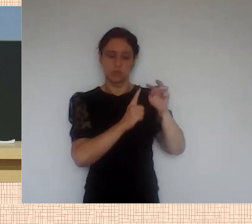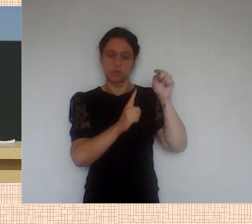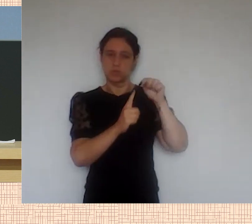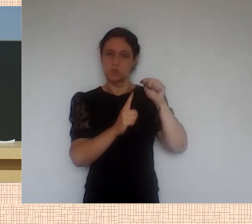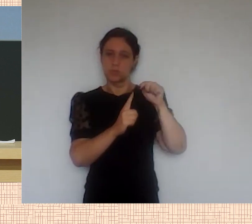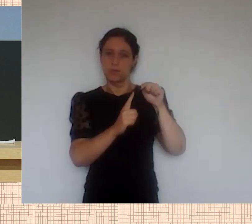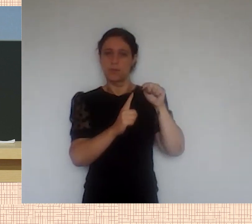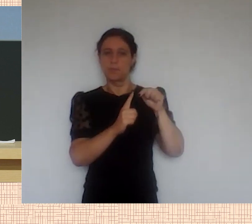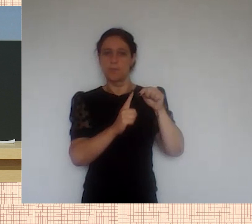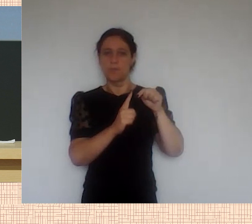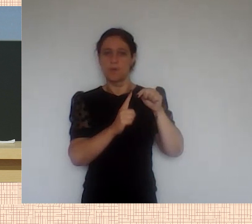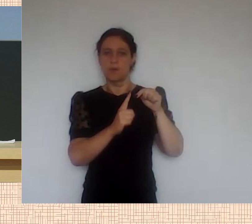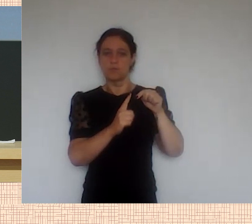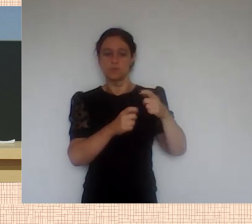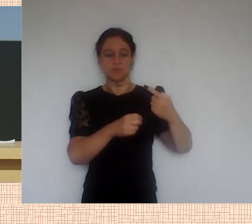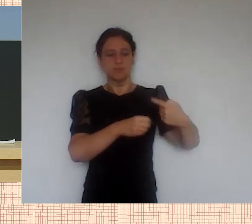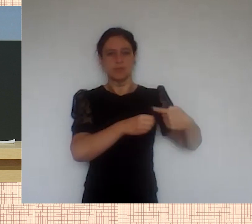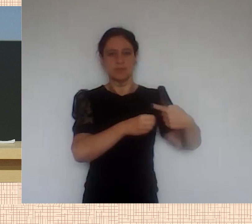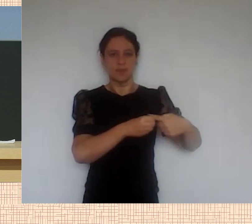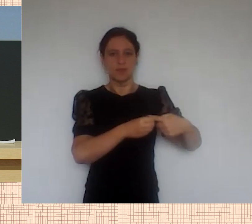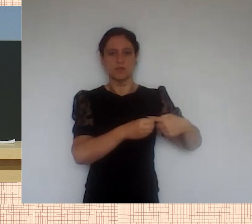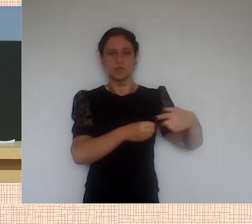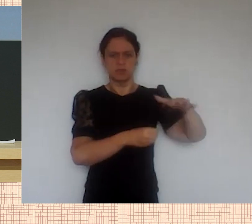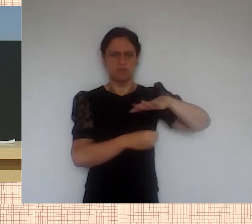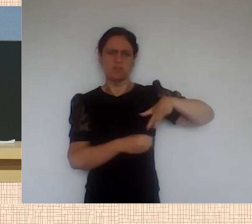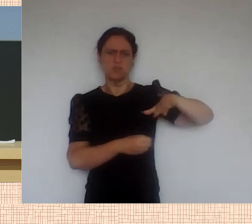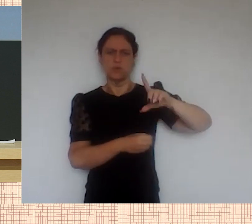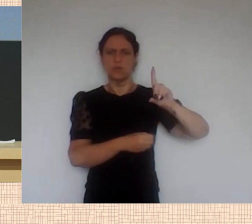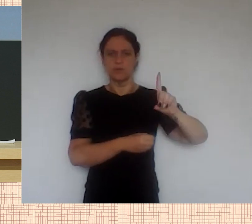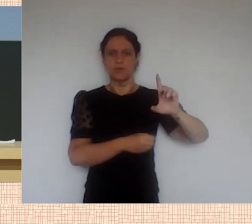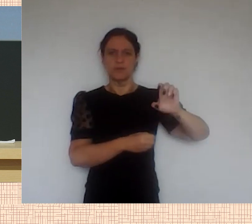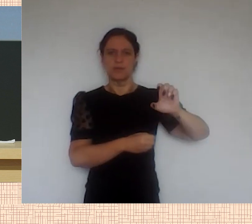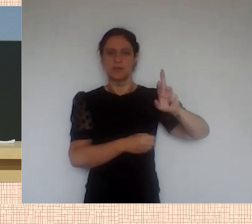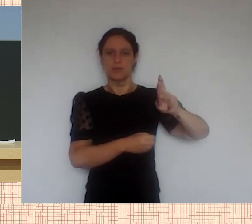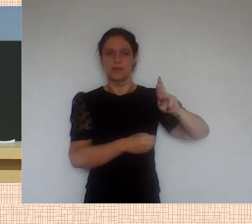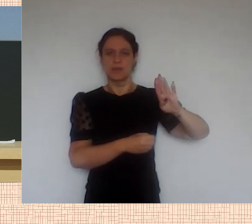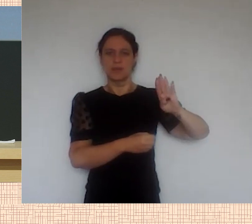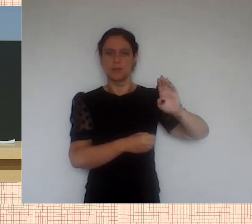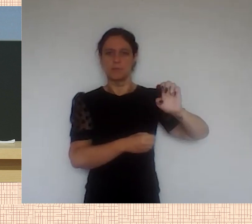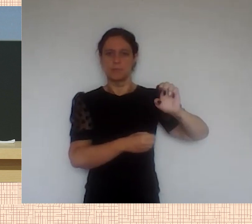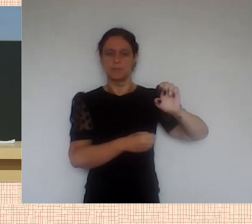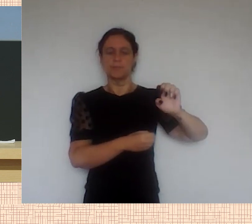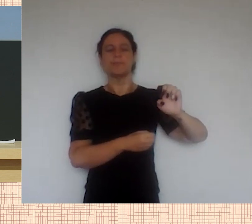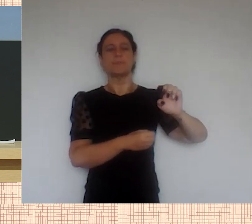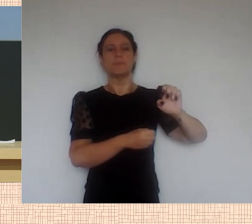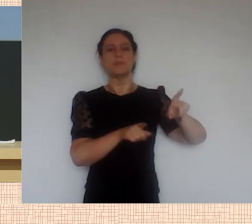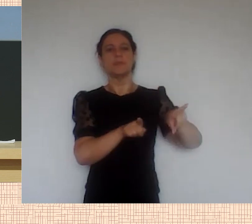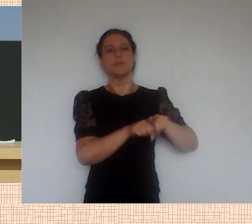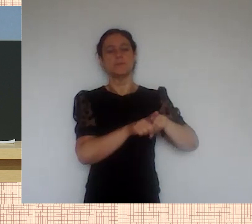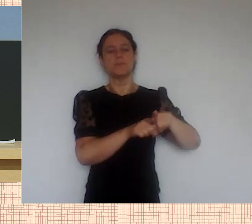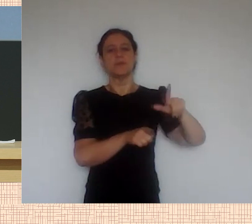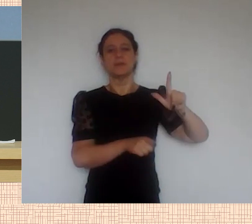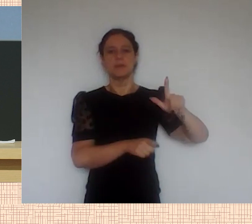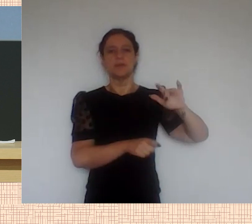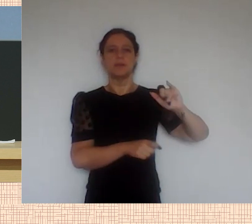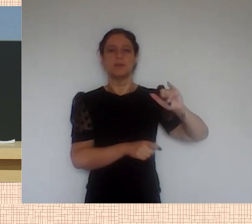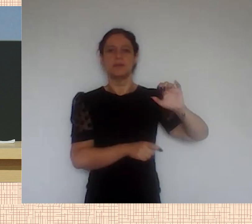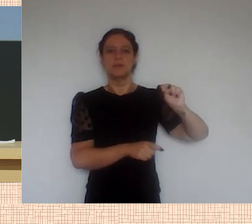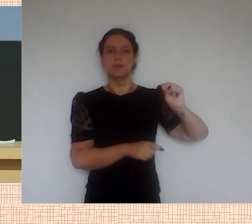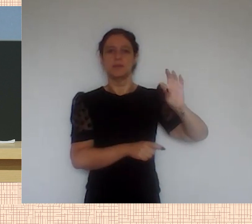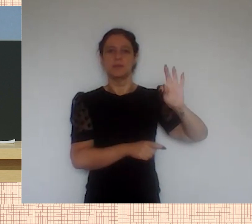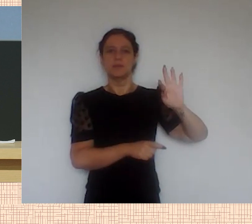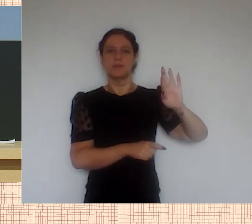Galácia. Estava na região de Derbe e Listra. Esta era a segunda viagem de Paulo, passando pelos